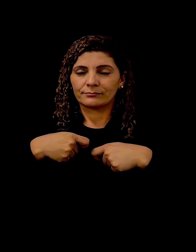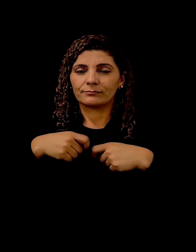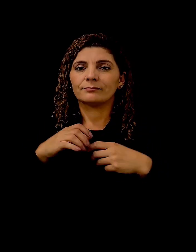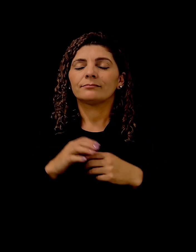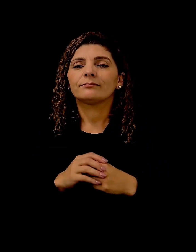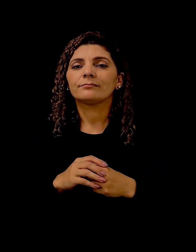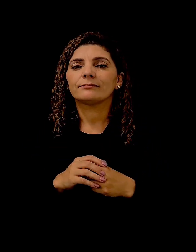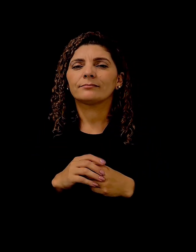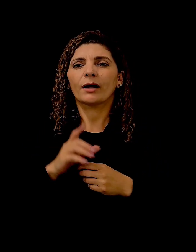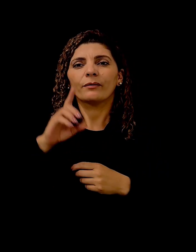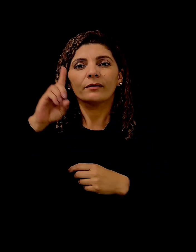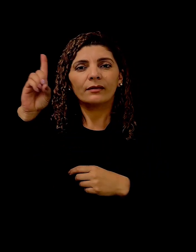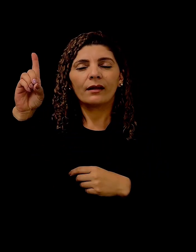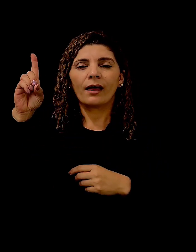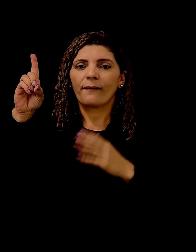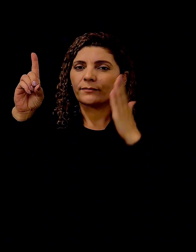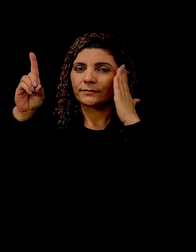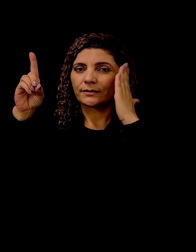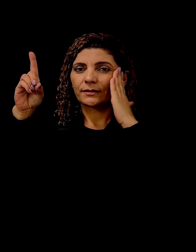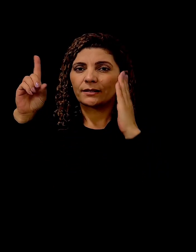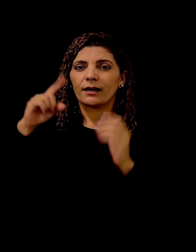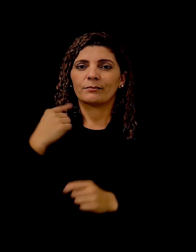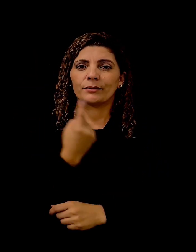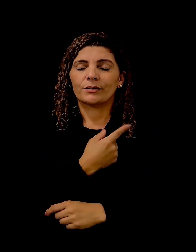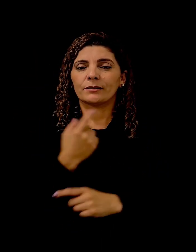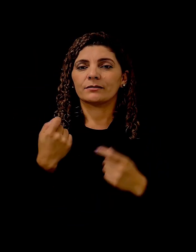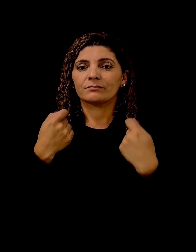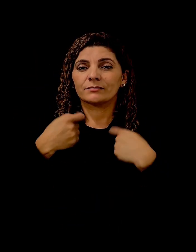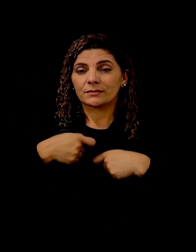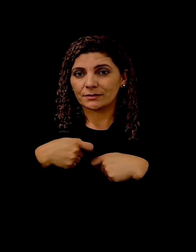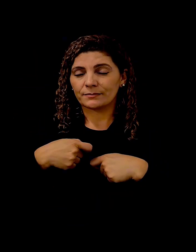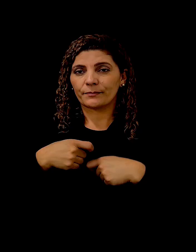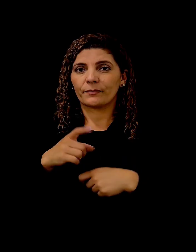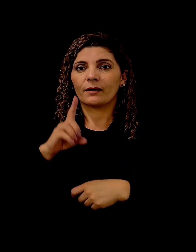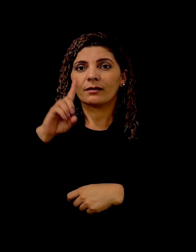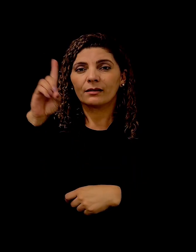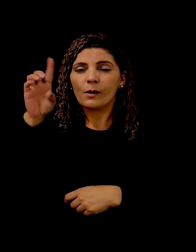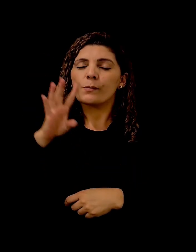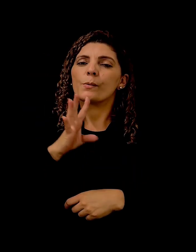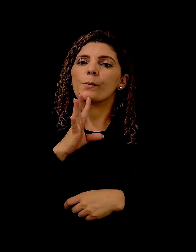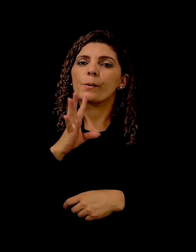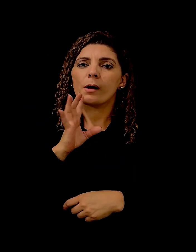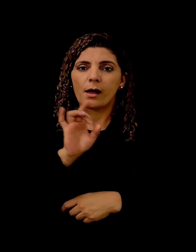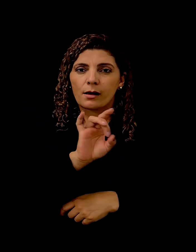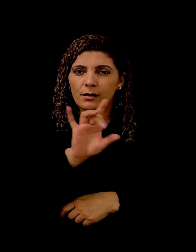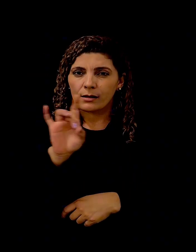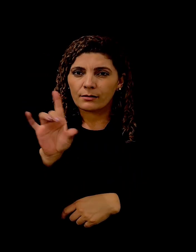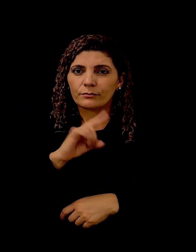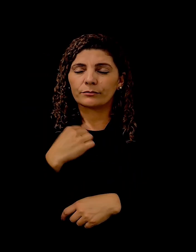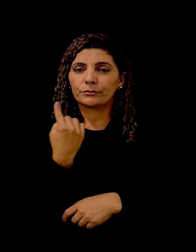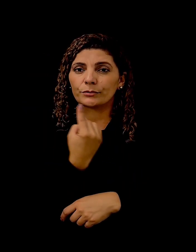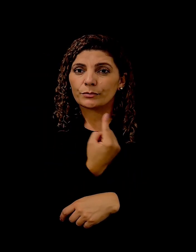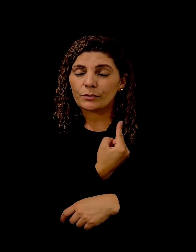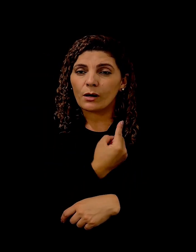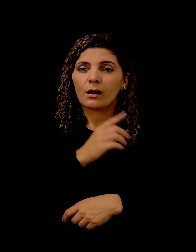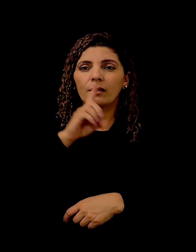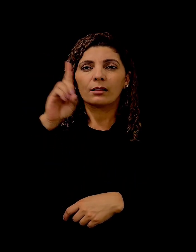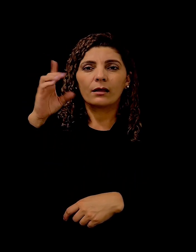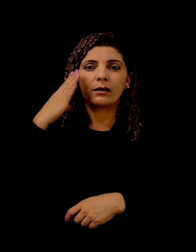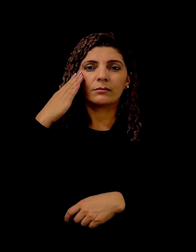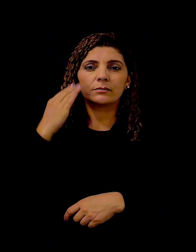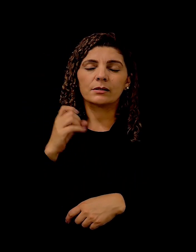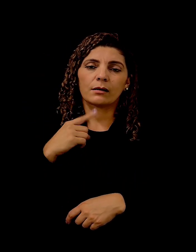Deus sabe das nossas necessidades, ele conhece as nossas necessidades, ele conhece, ele sabe que